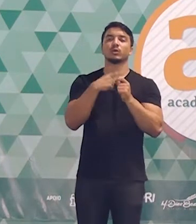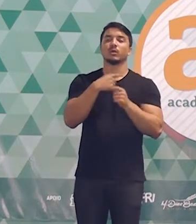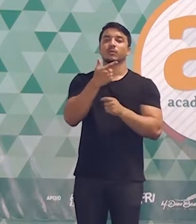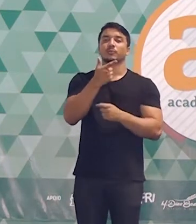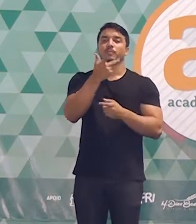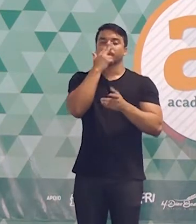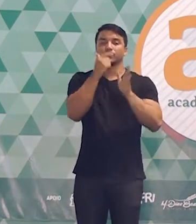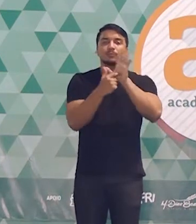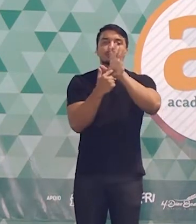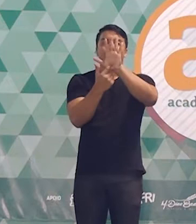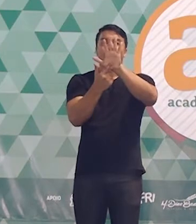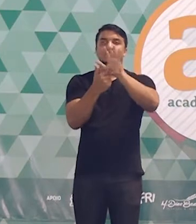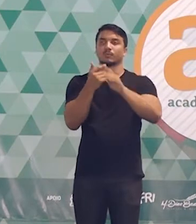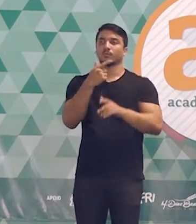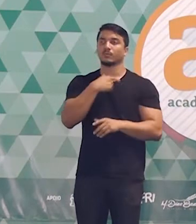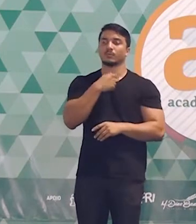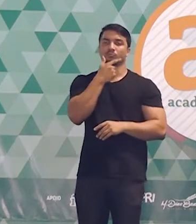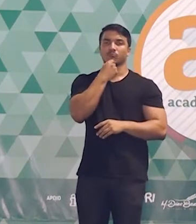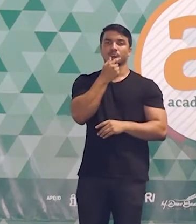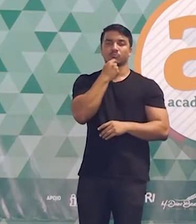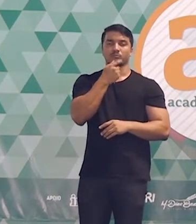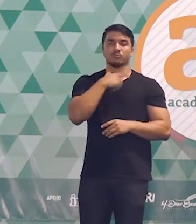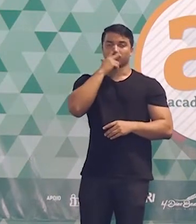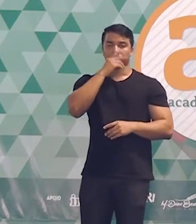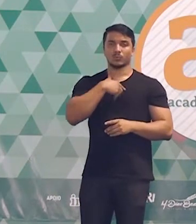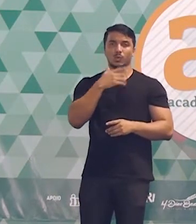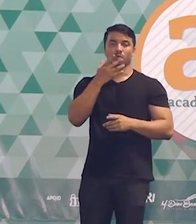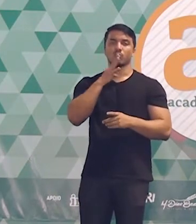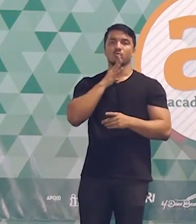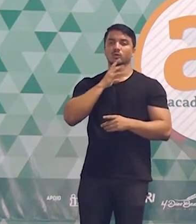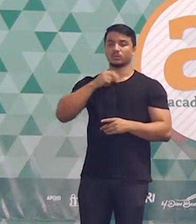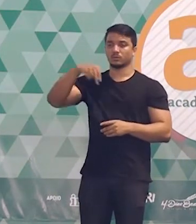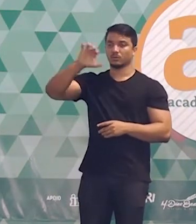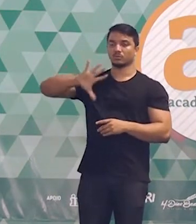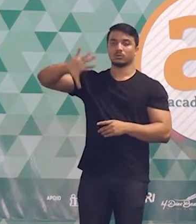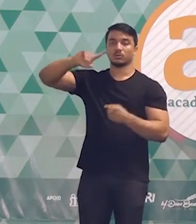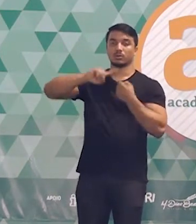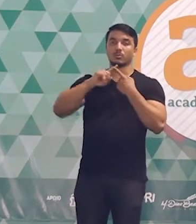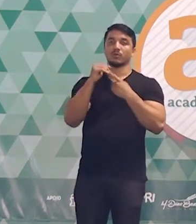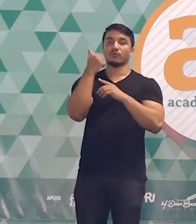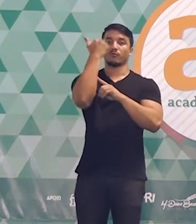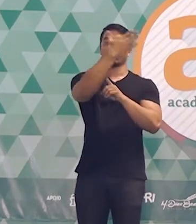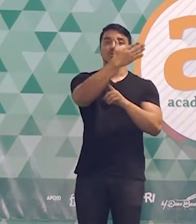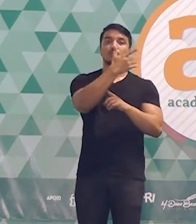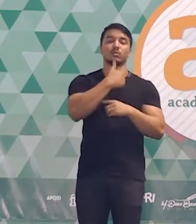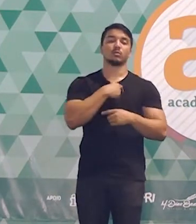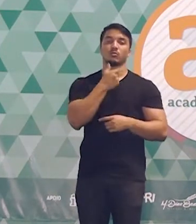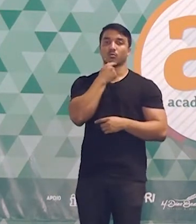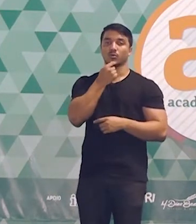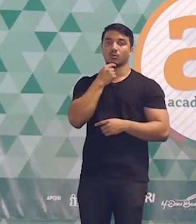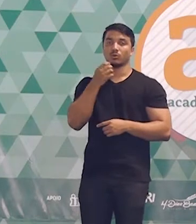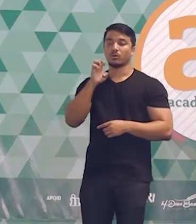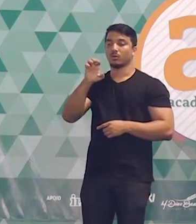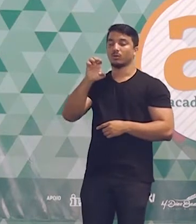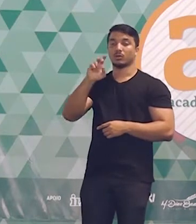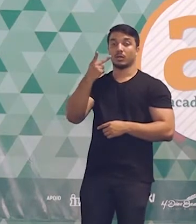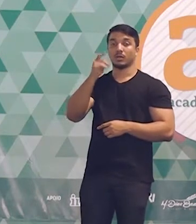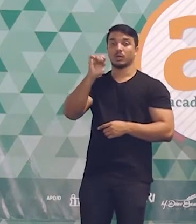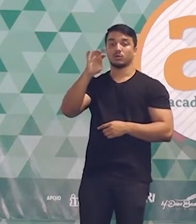lá a apresentação desse grande maestro, reconhecido nacional e internacionalmente, um cidadão chamado